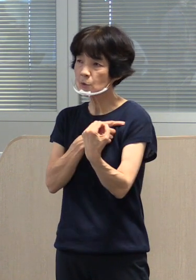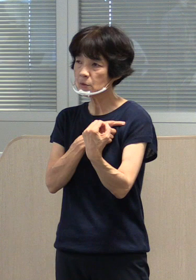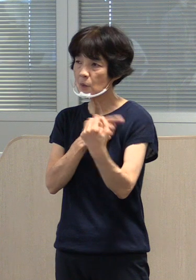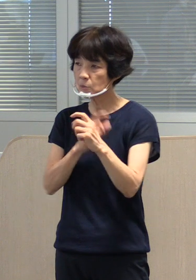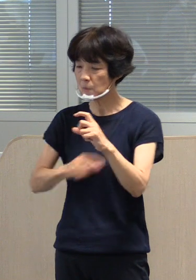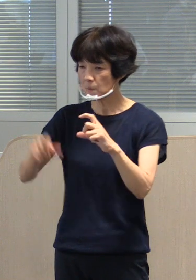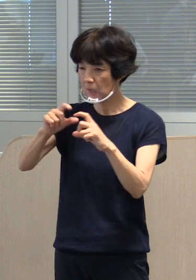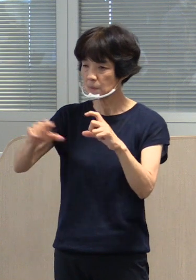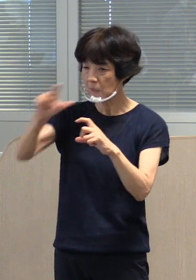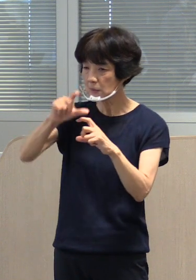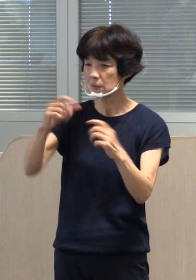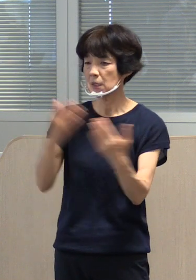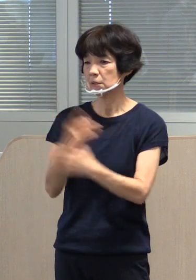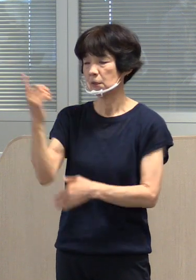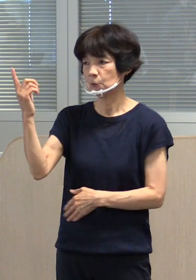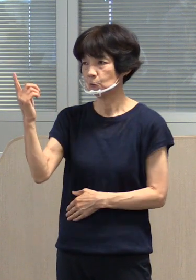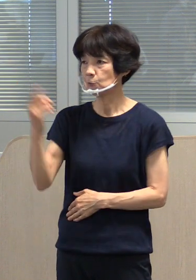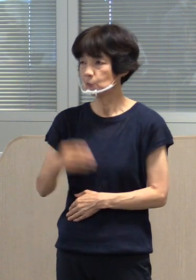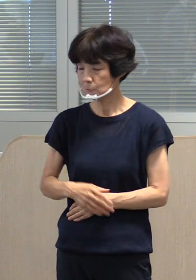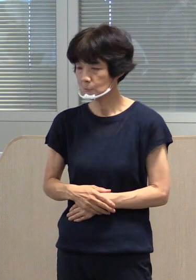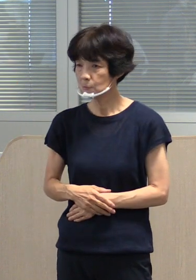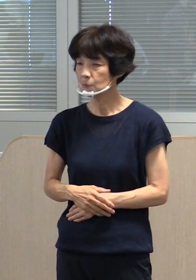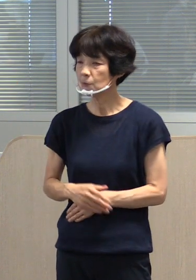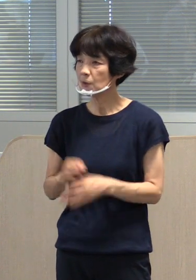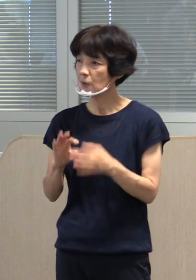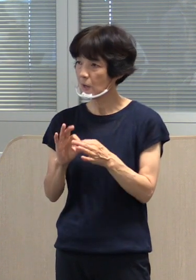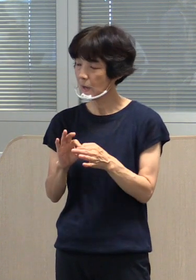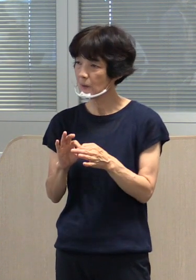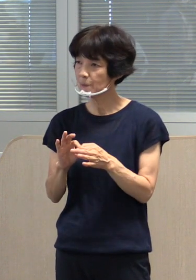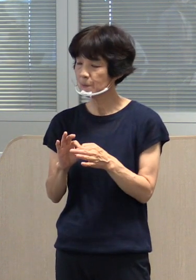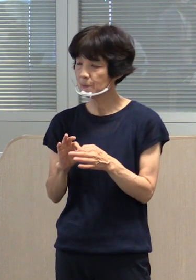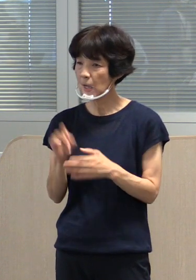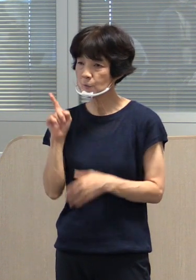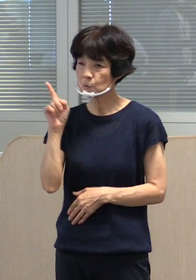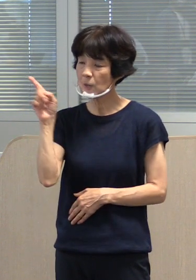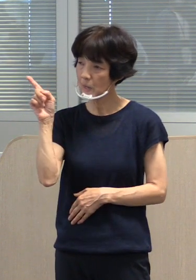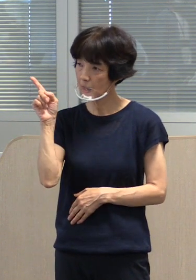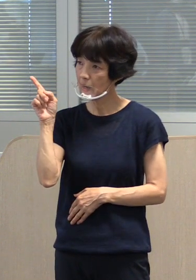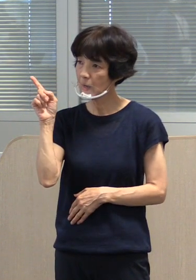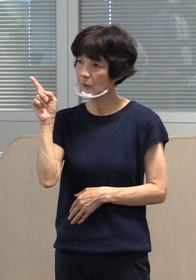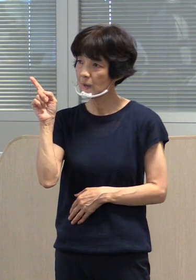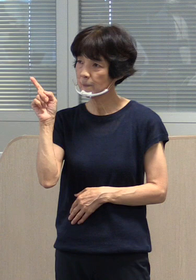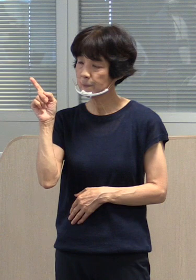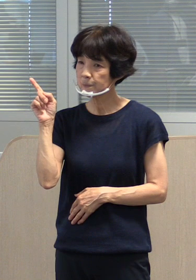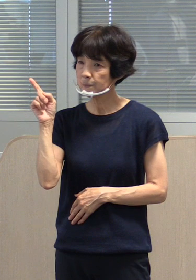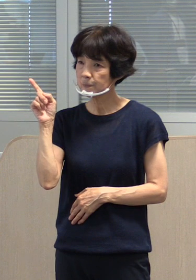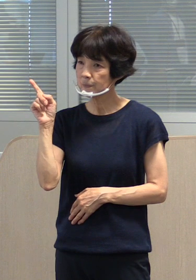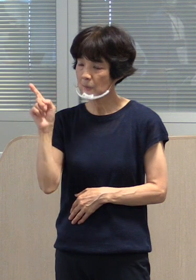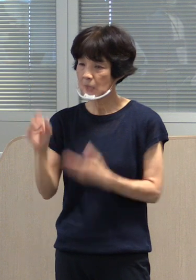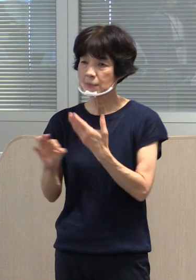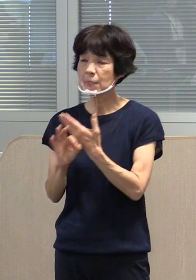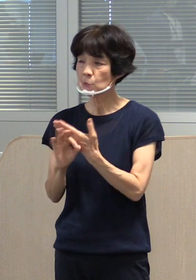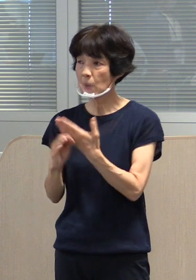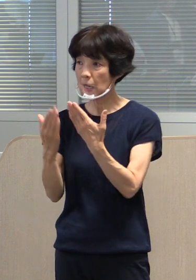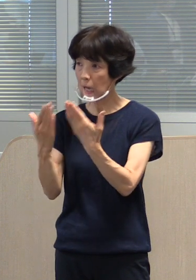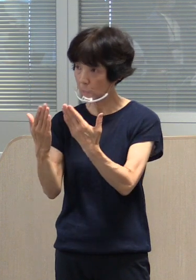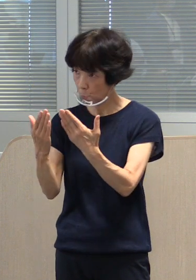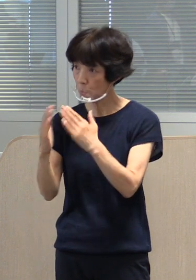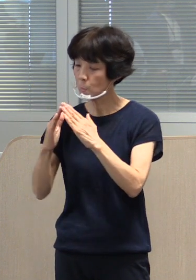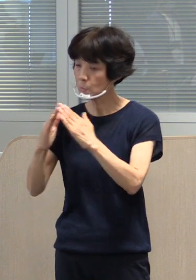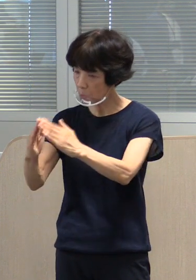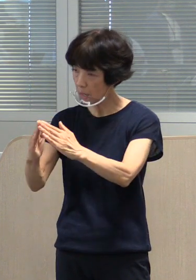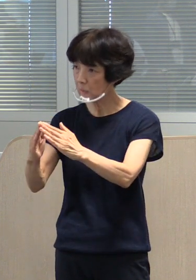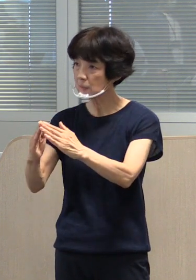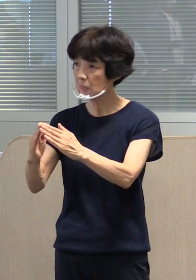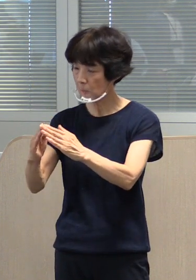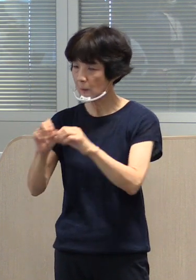から非常にね、あれが、なんかの学校とかね、ああいうところに行くと一気に行